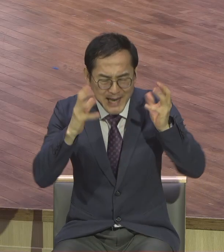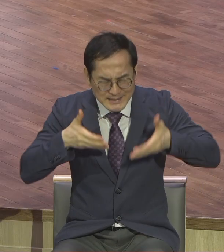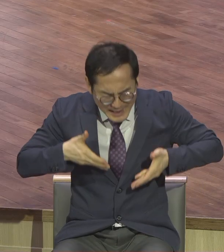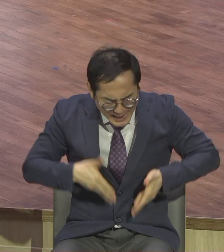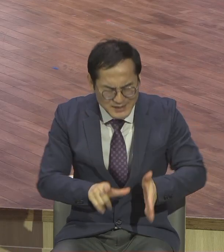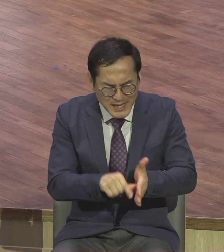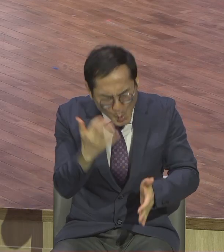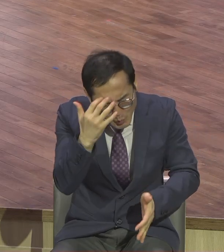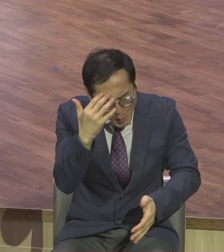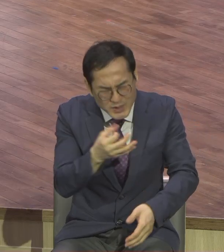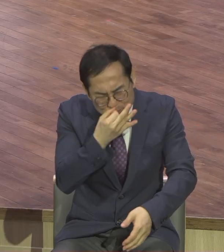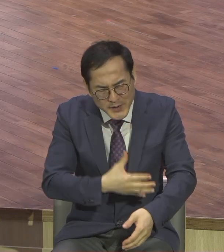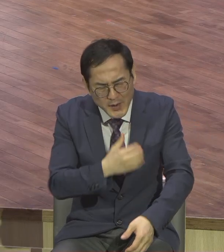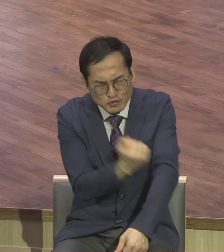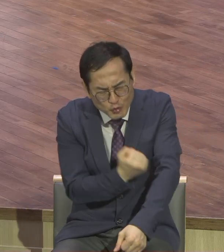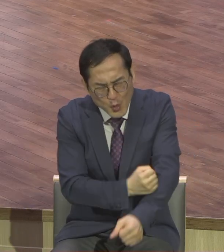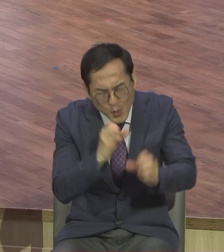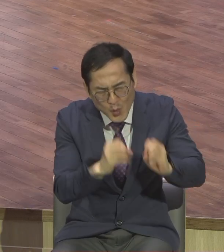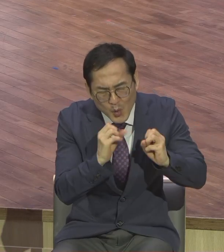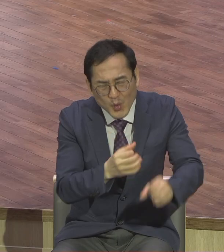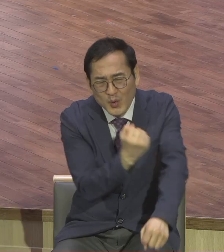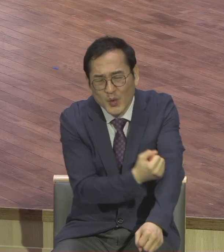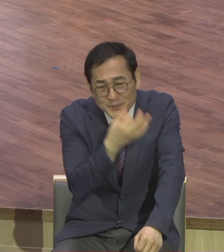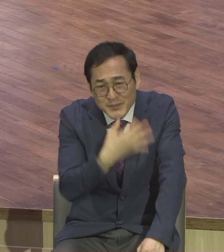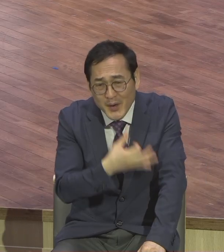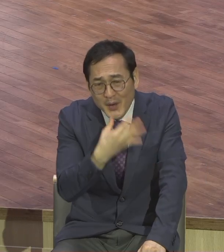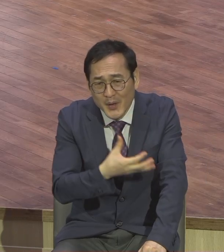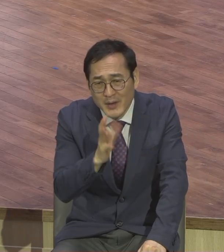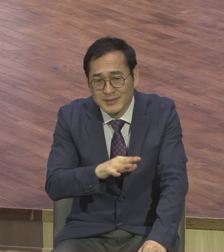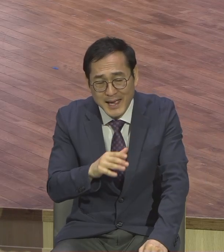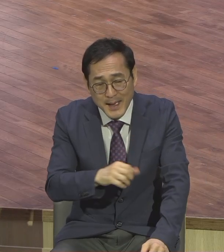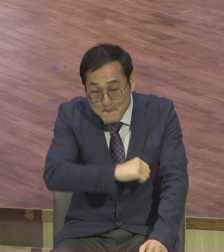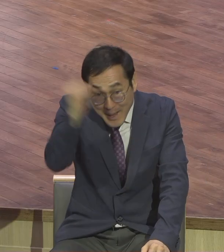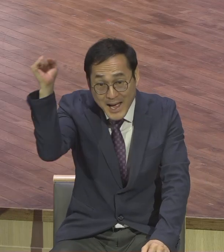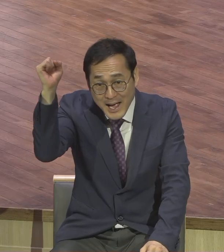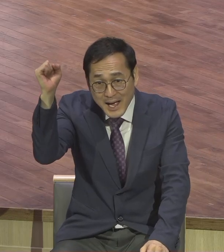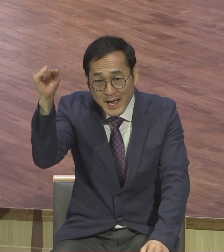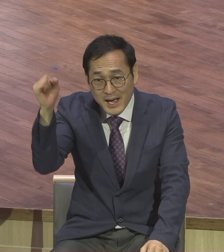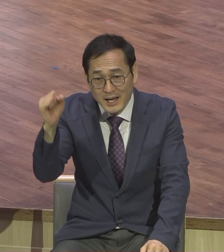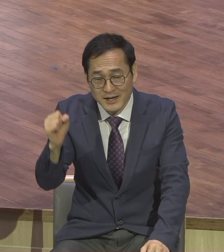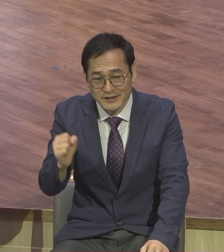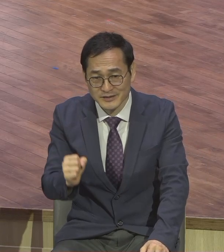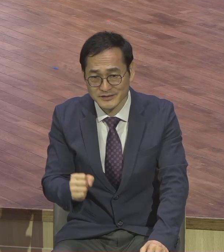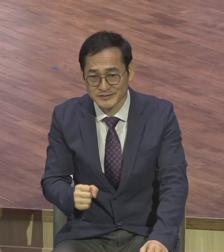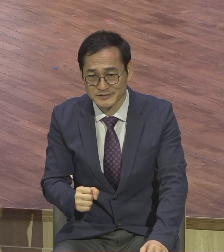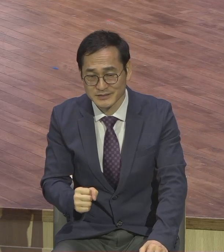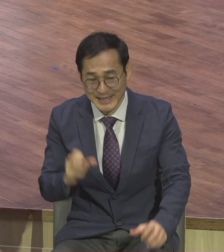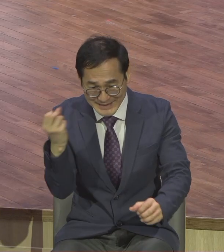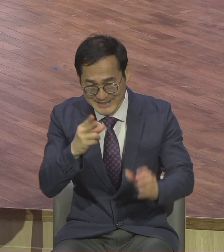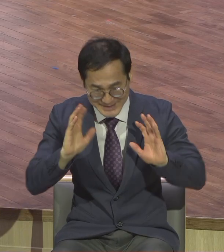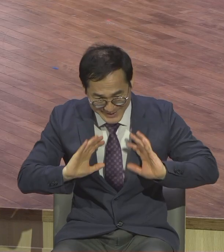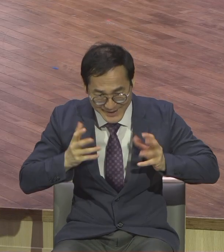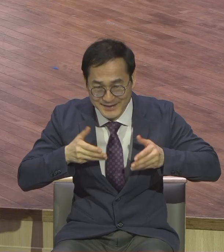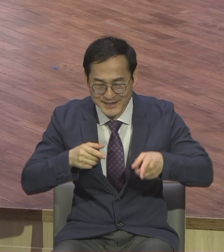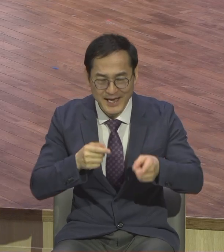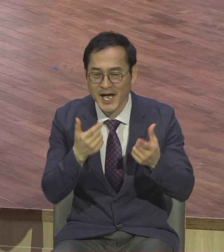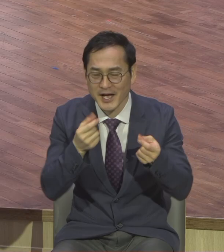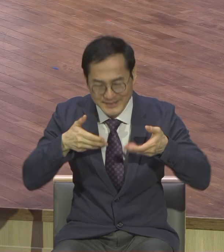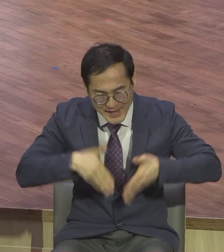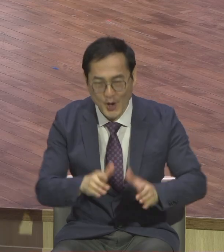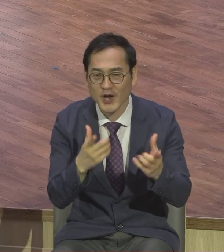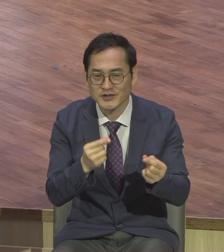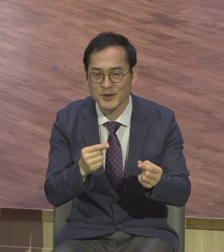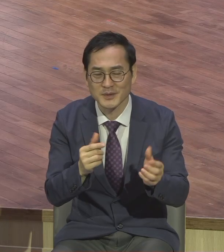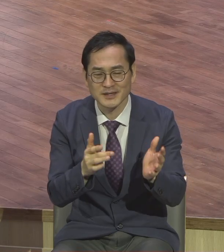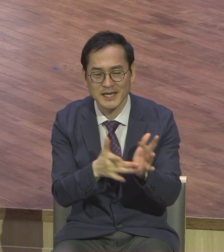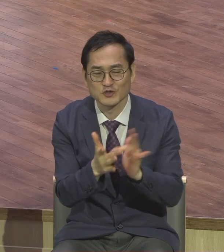이 맛보는 기쁨. 그런데 지금 시대 한국교회가 이런 영적 해산의 기쁨을 맛보지 못하고 있어요. 한국 교회가 올해